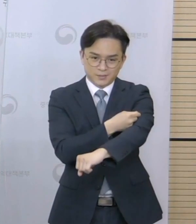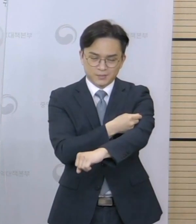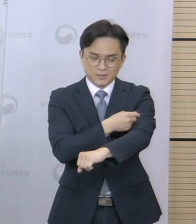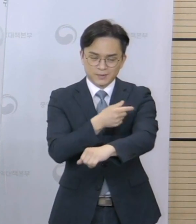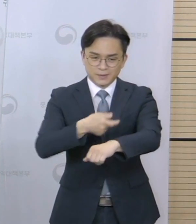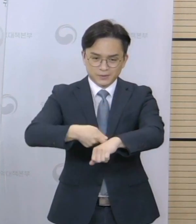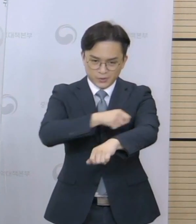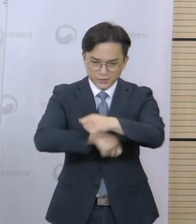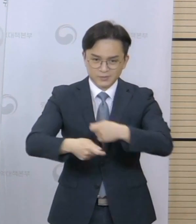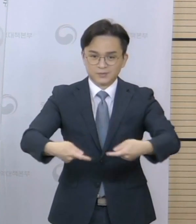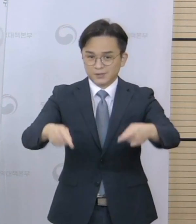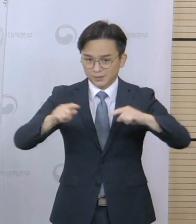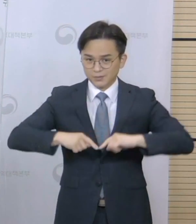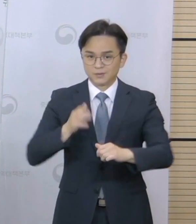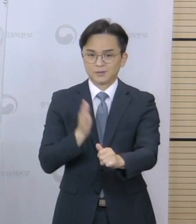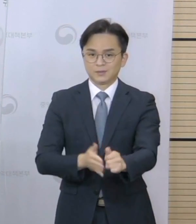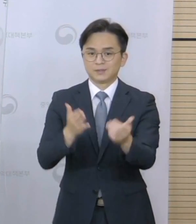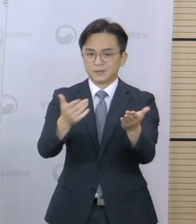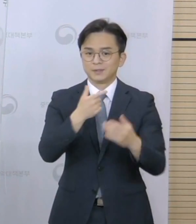부탁드립 부탁드립니다